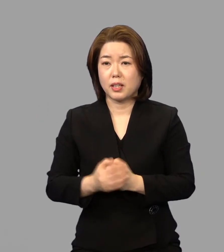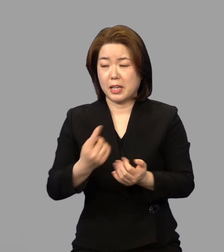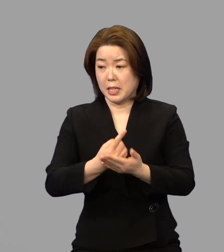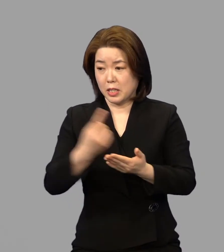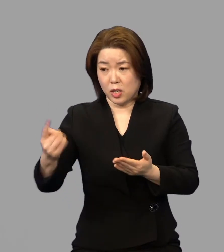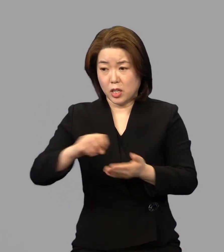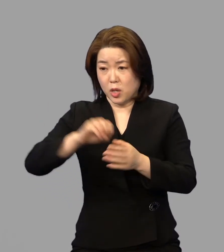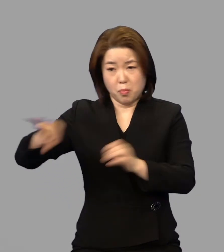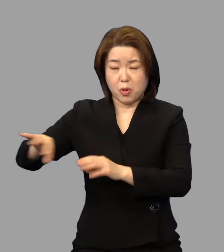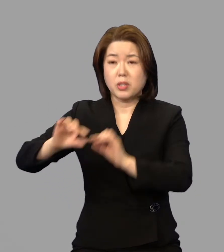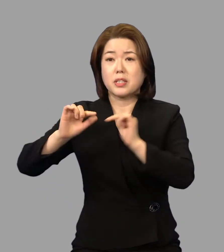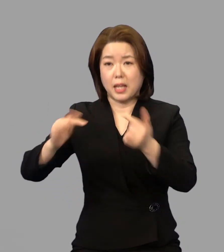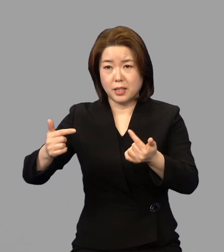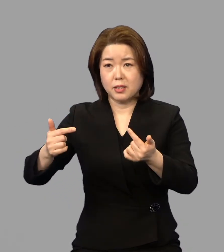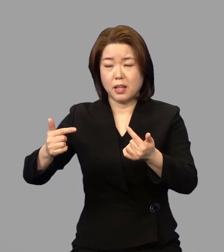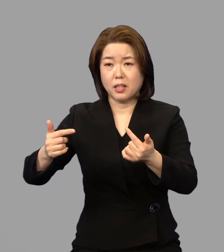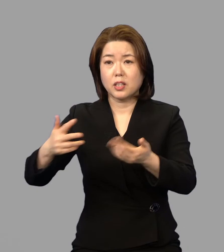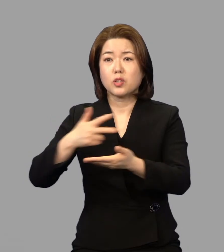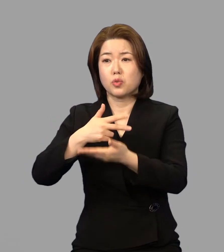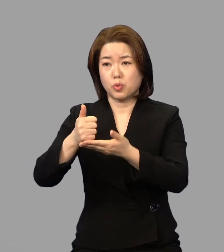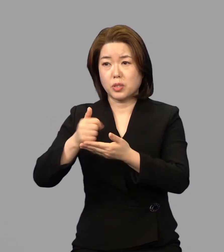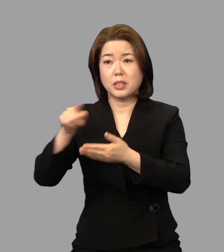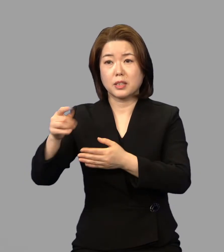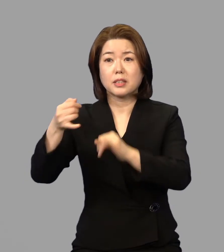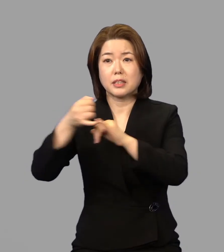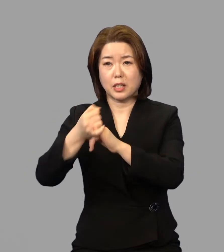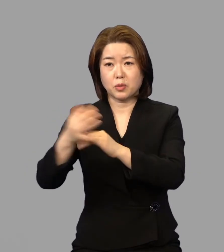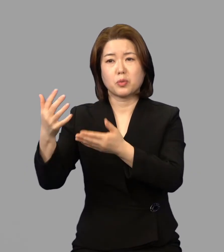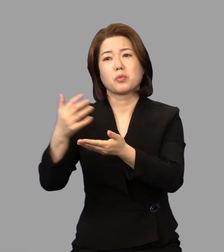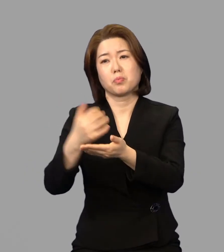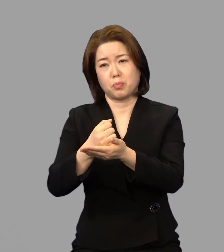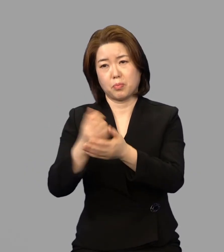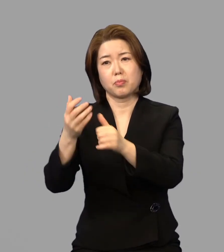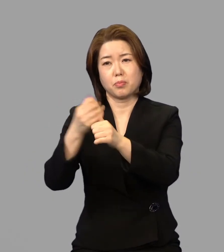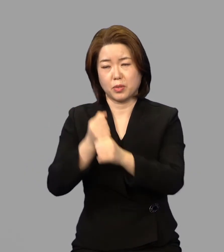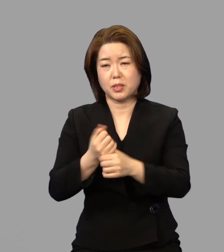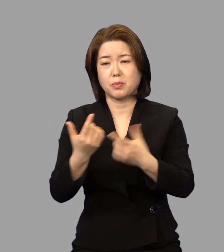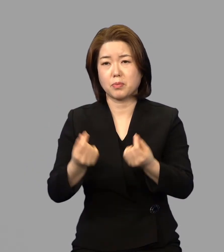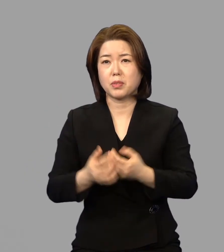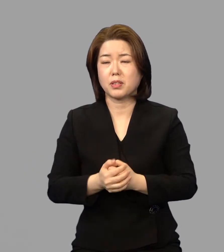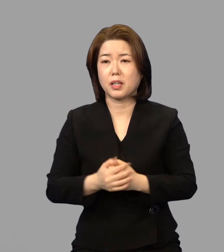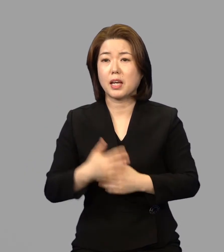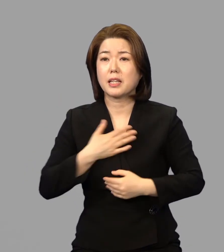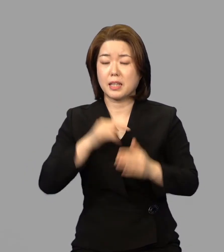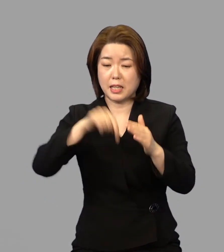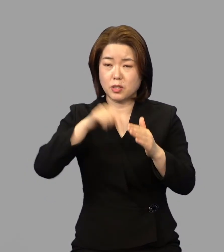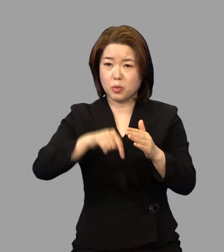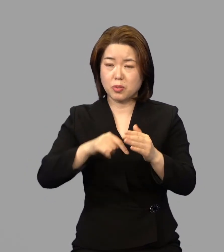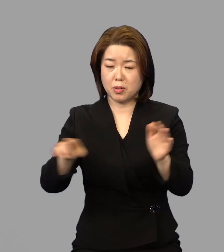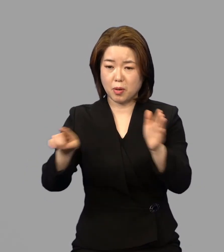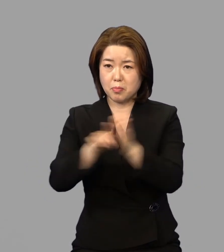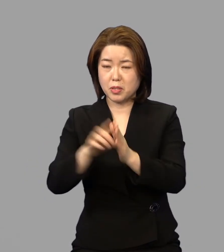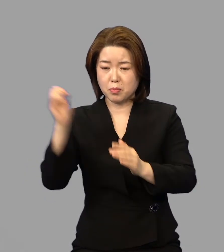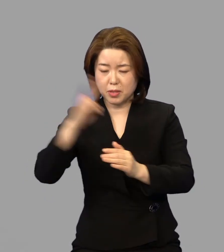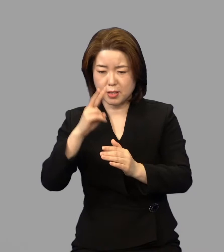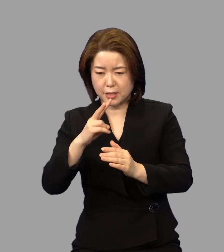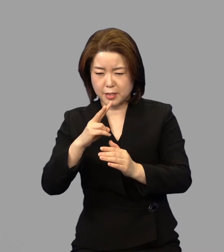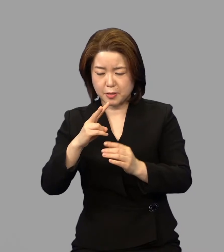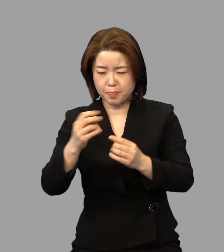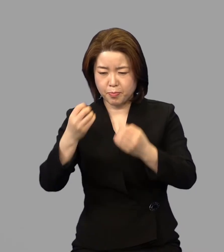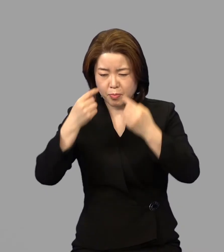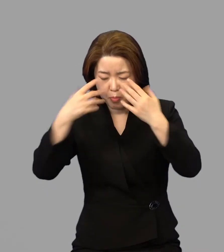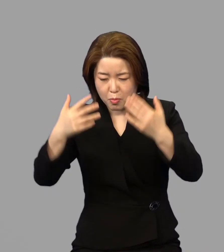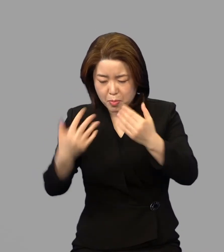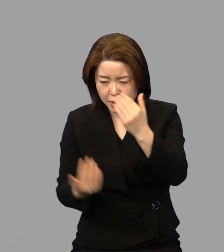떠나지도 버리지도 않으시겠다, 그 약속을 붙잡습니다. 제 속에서 믿음이 다시 분명하게